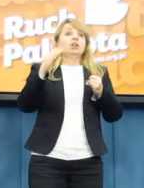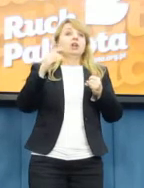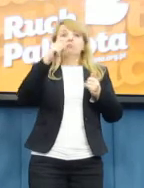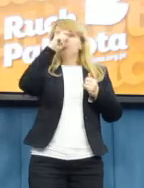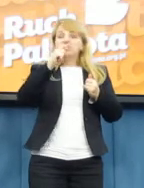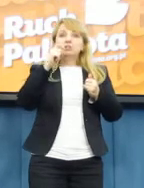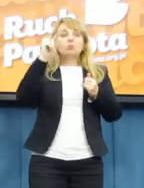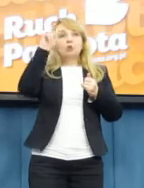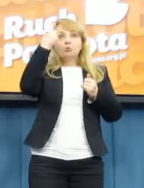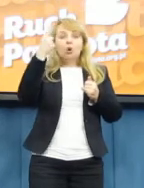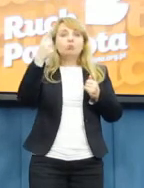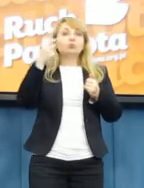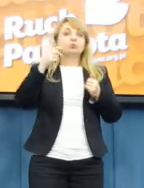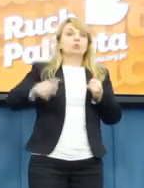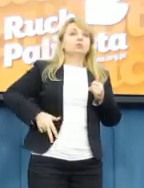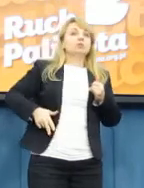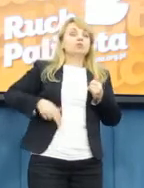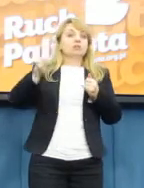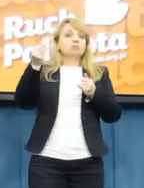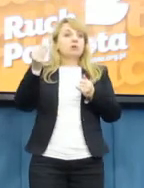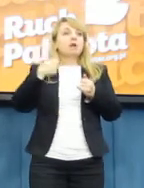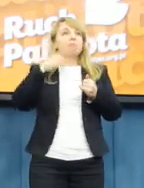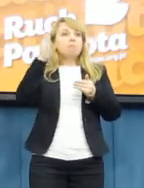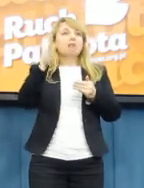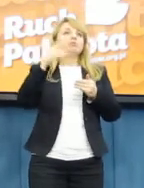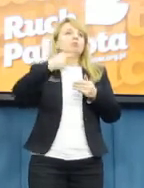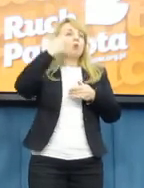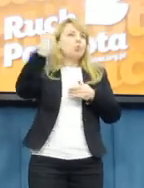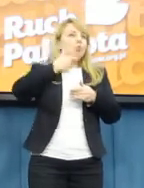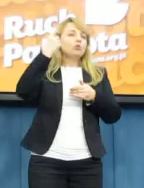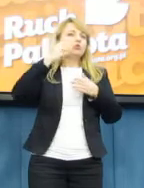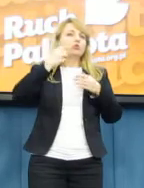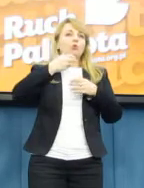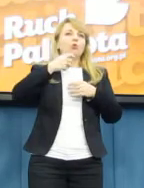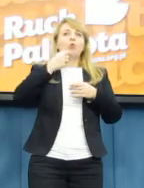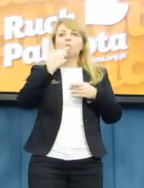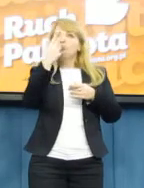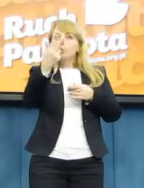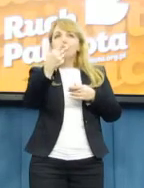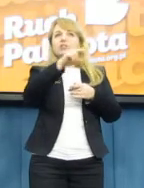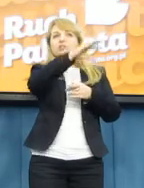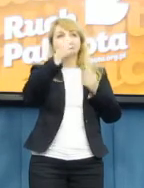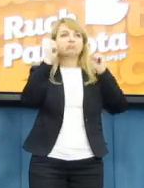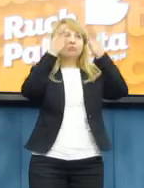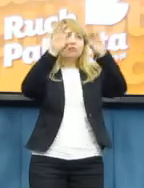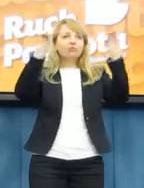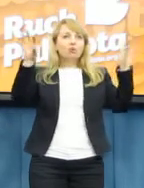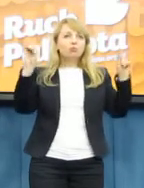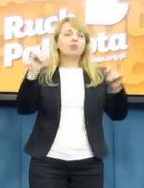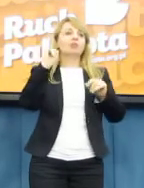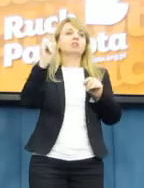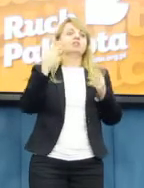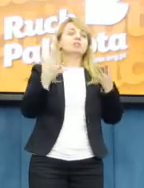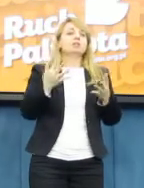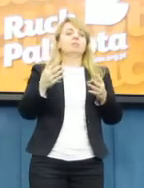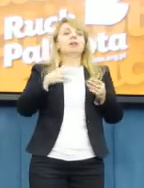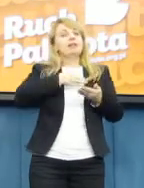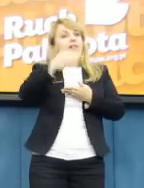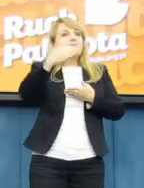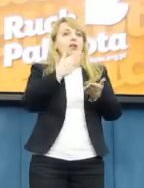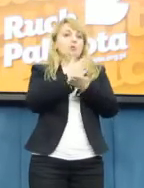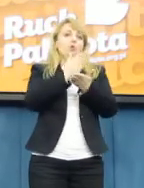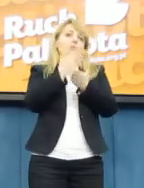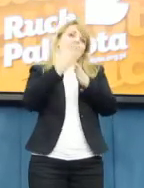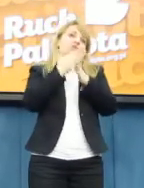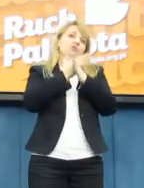nagłaśniać, krytykować, będziemy głosować przeciwko, a jednocześnie my cały czas będziemy zgłaszać takie projekty ustaw, które będą ułatwiały życie przedsiębiorcom w kryzysie. Tyle z